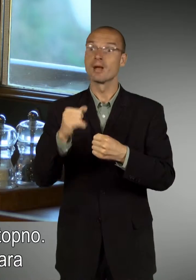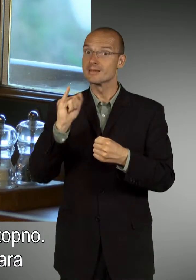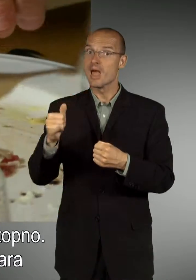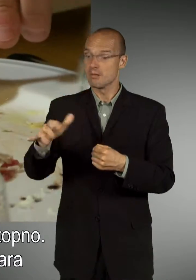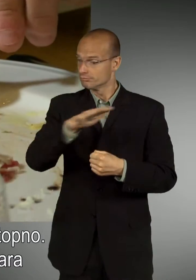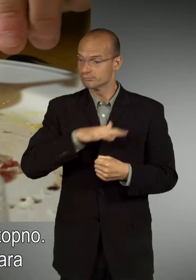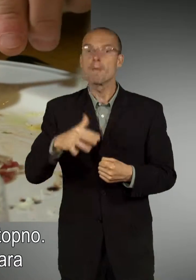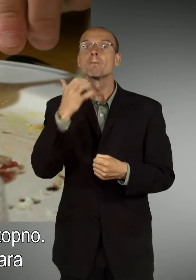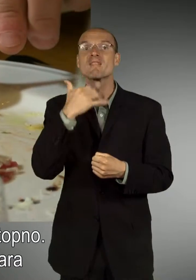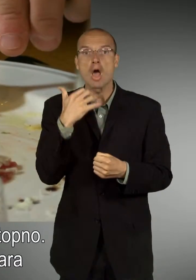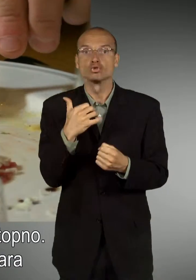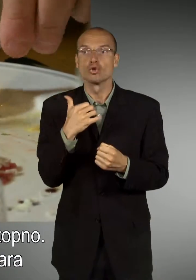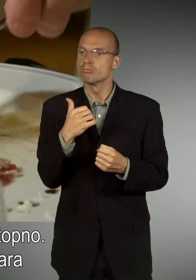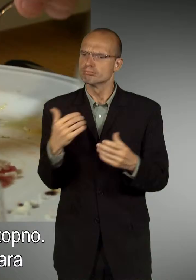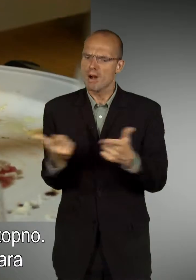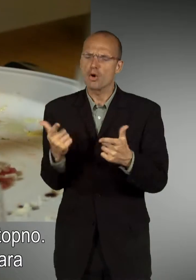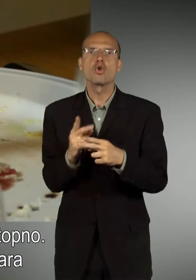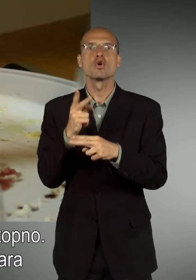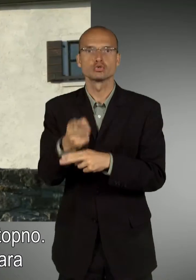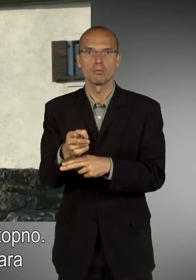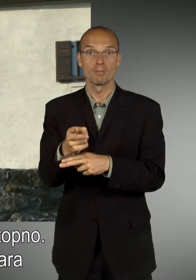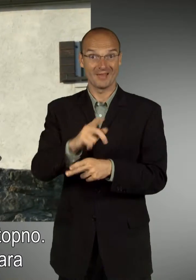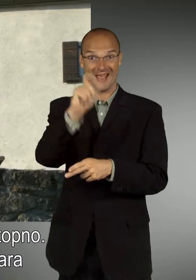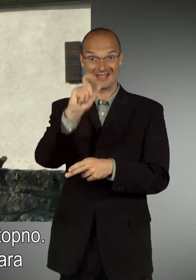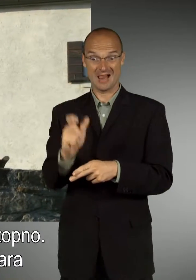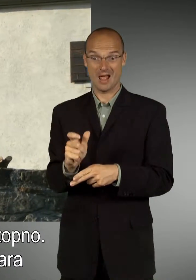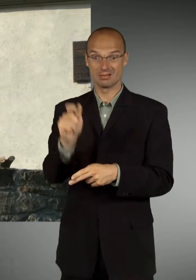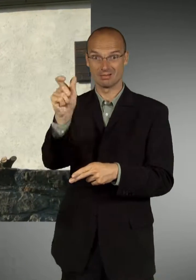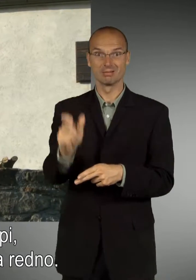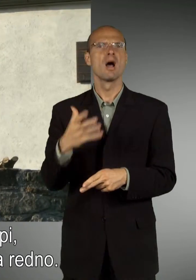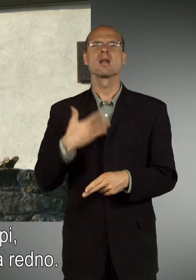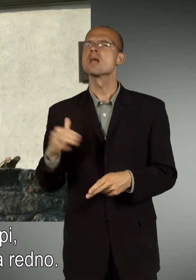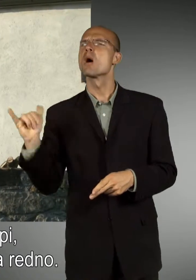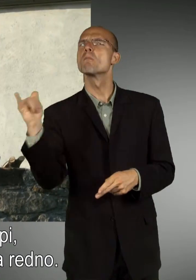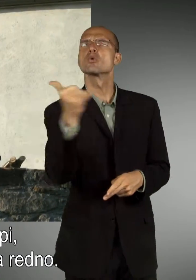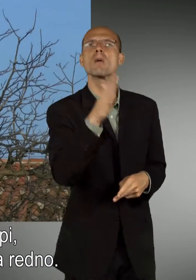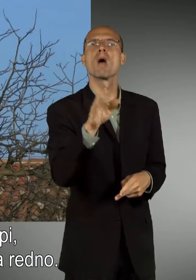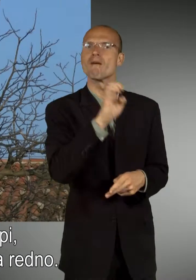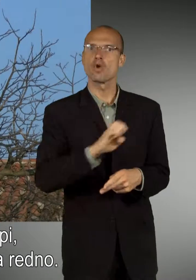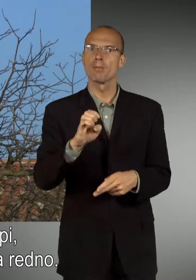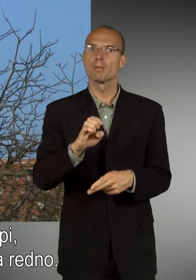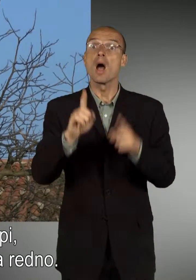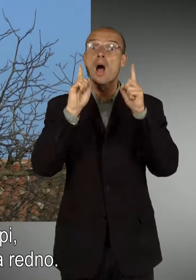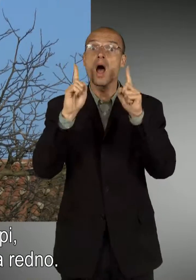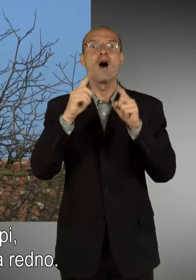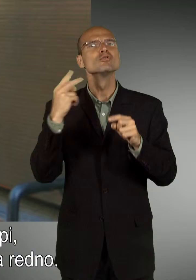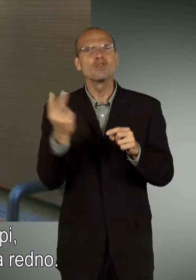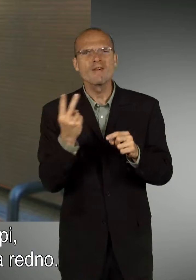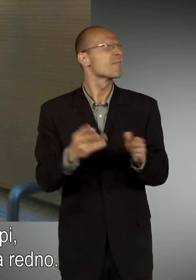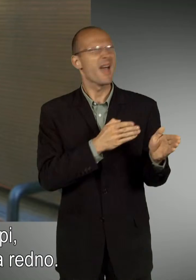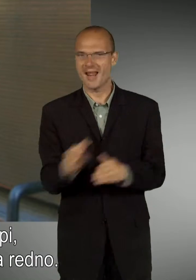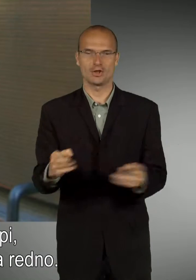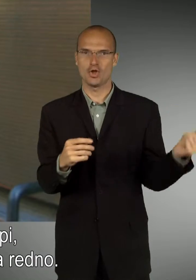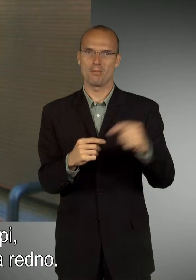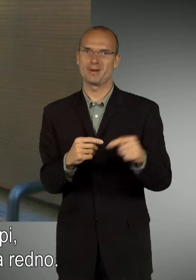naredila privlačno in lahko dostopno. Italijan Mauro Dazzara rad potuje po Evropi, a le v Slovenijo se